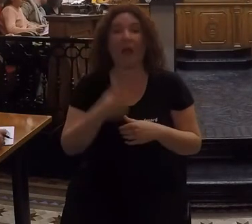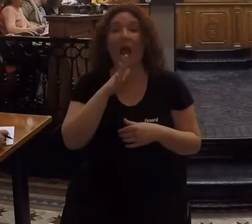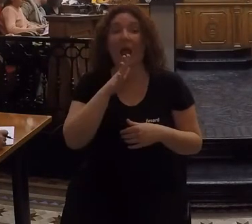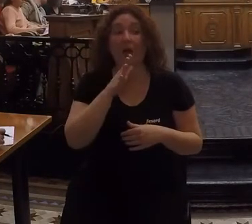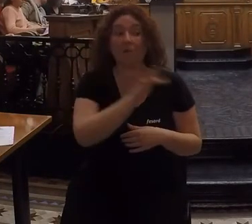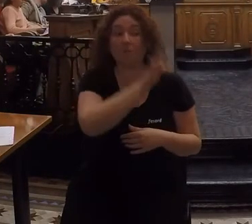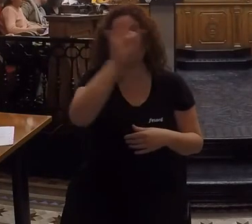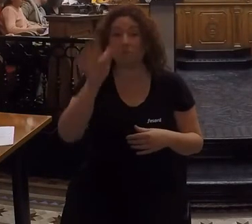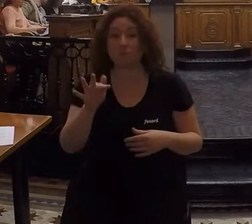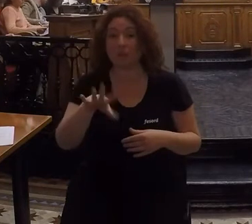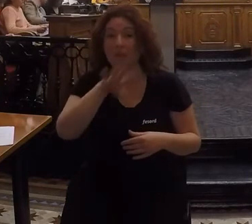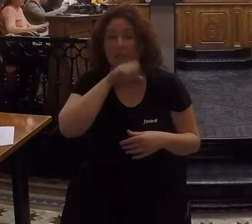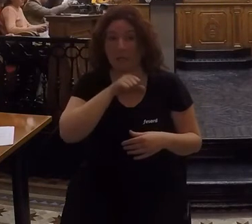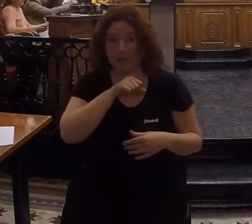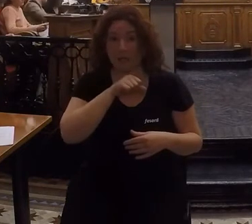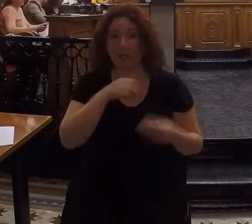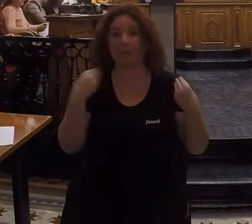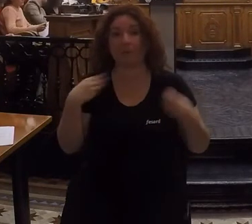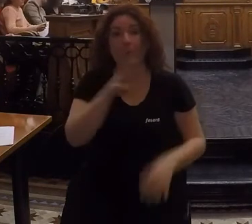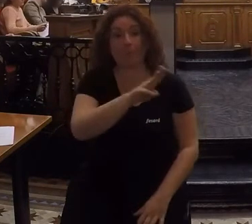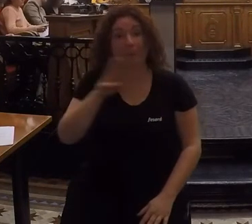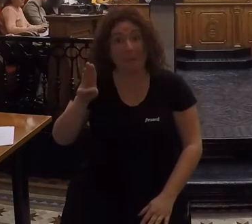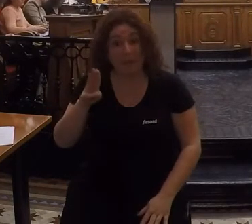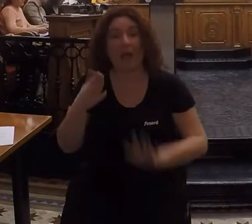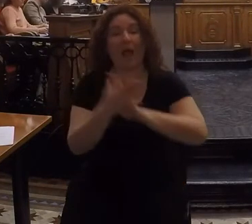palabra, en representación del Grupo Popular, el señor Granero.